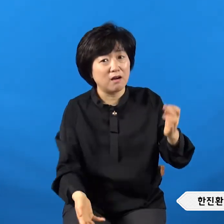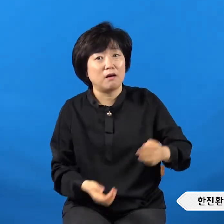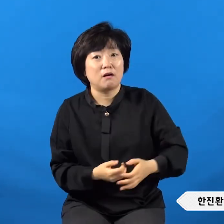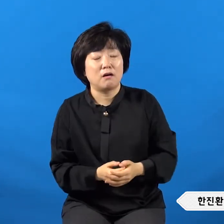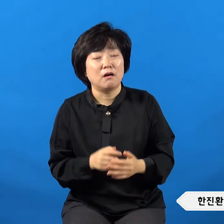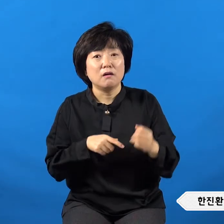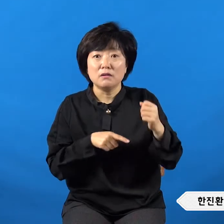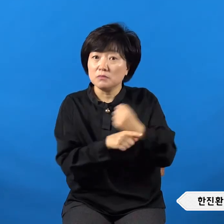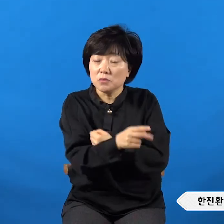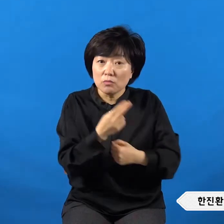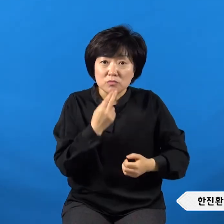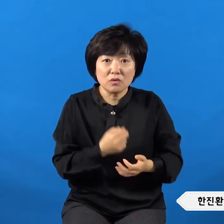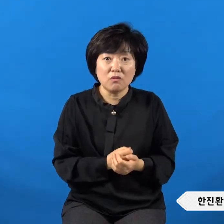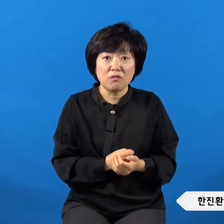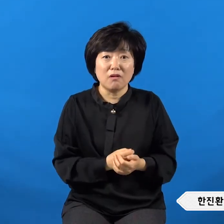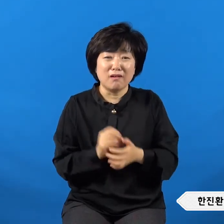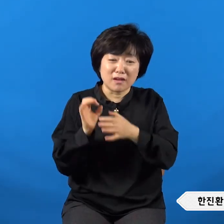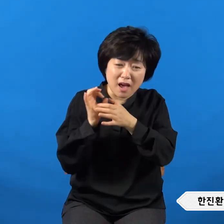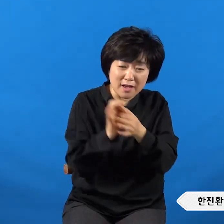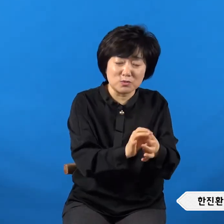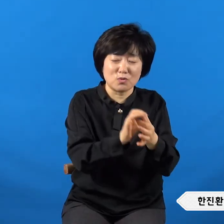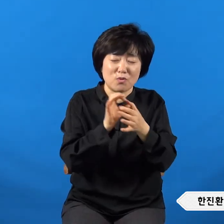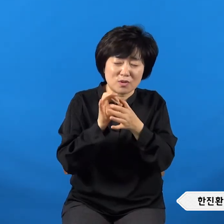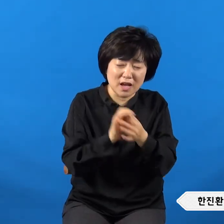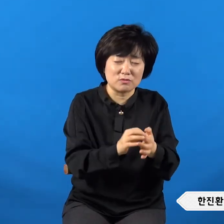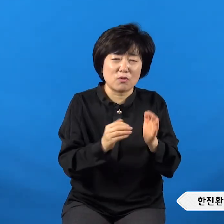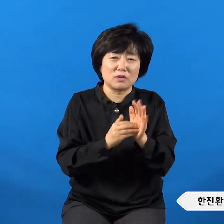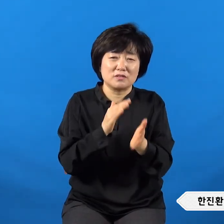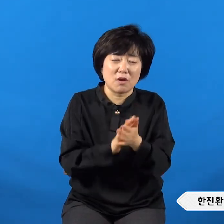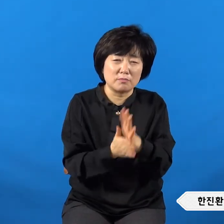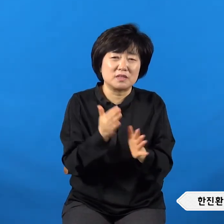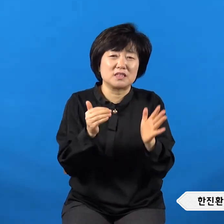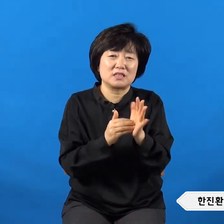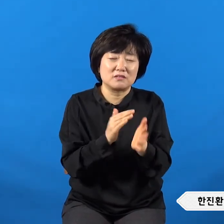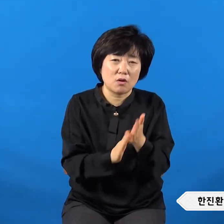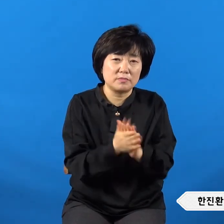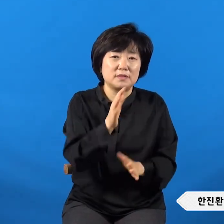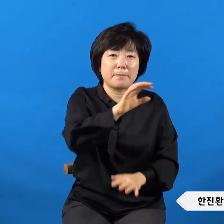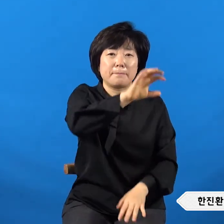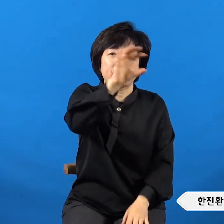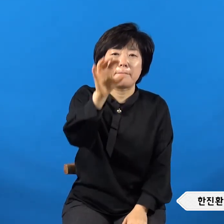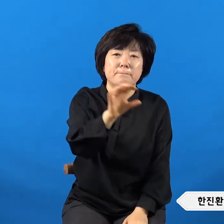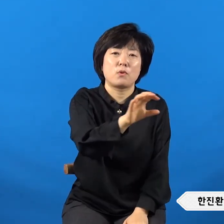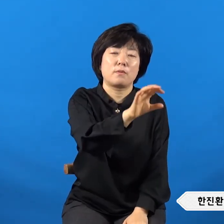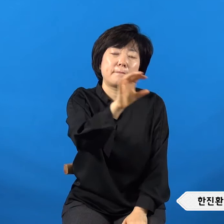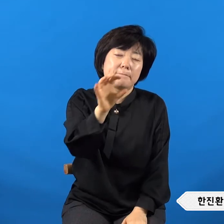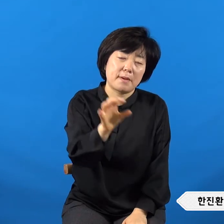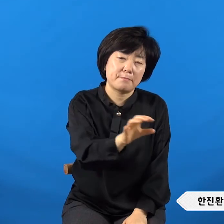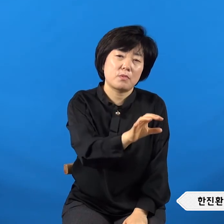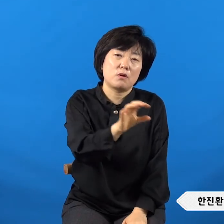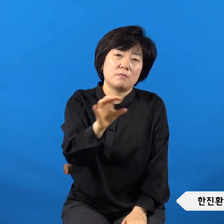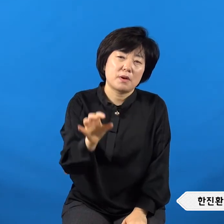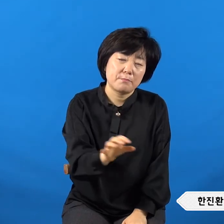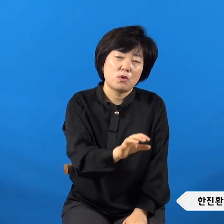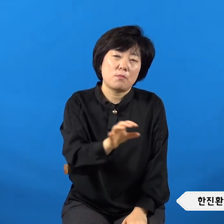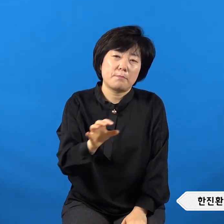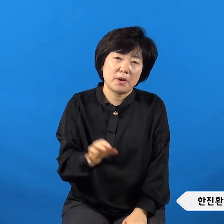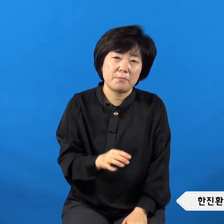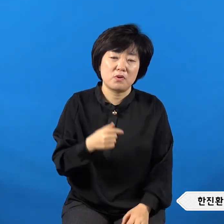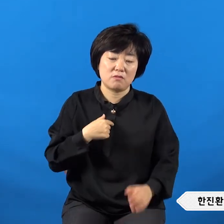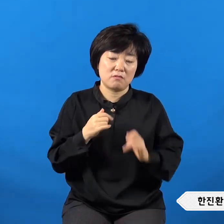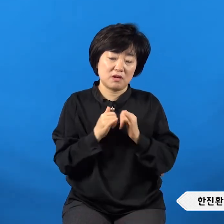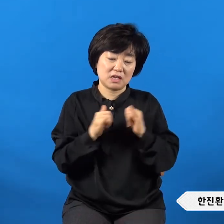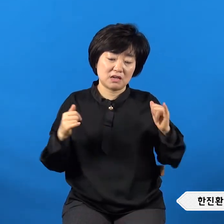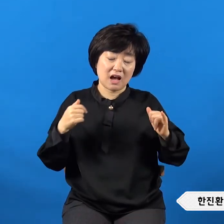의미도 없고 아무런 변화도 없는 일을 끝없이 반복해야 되는 것, 그것이 인간에게